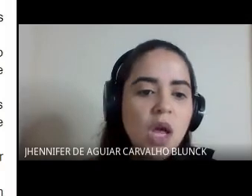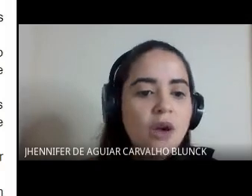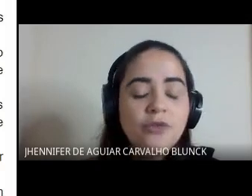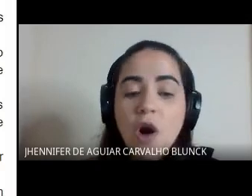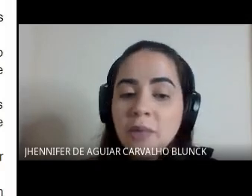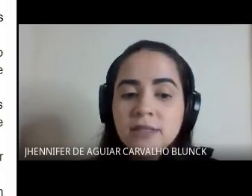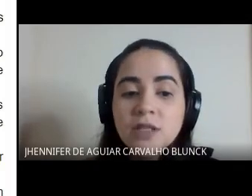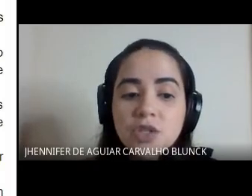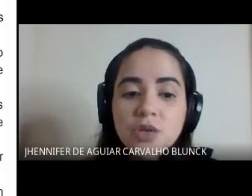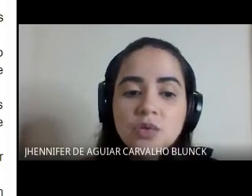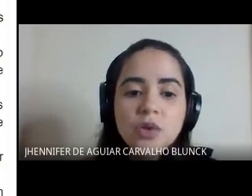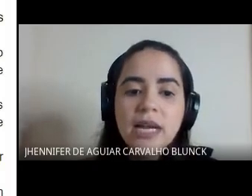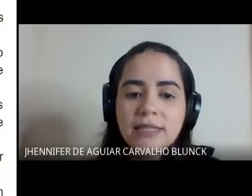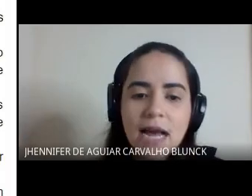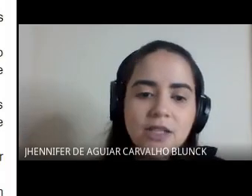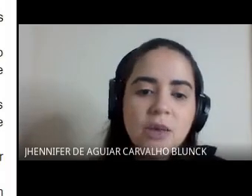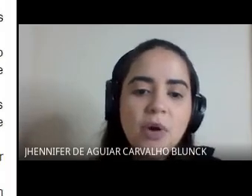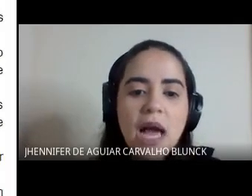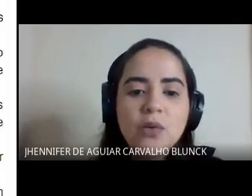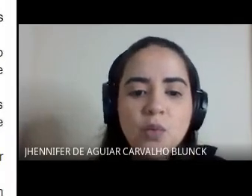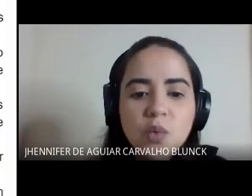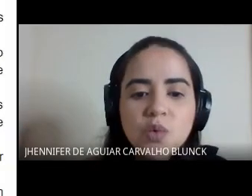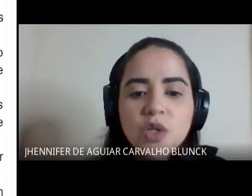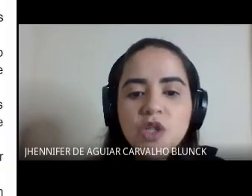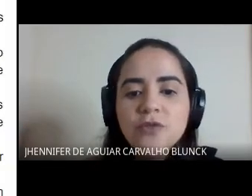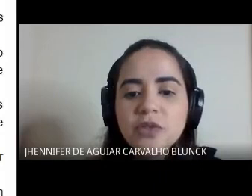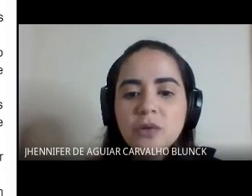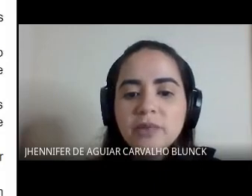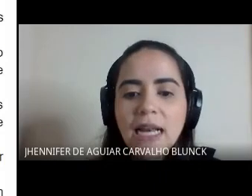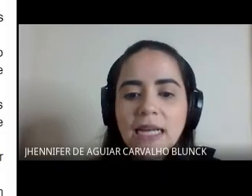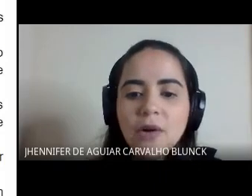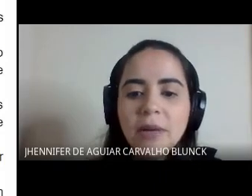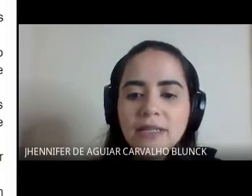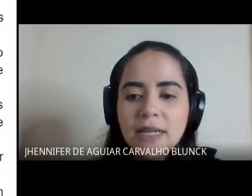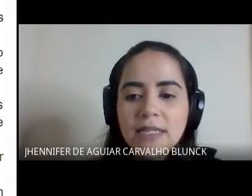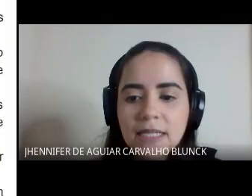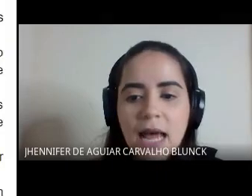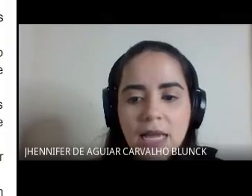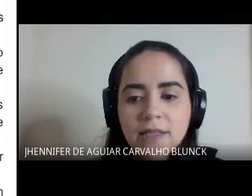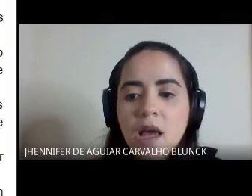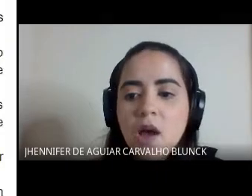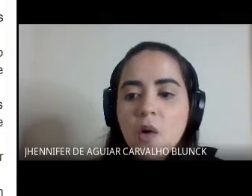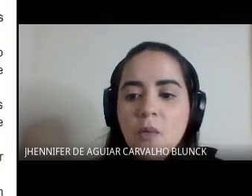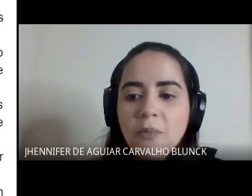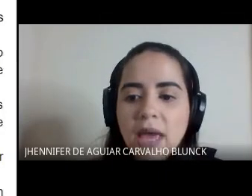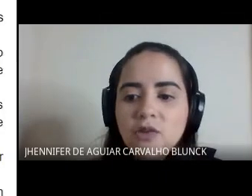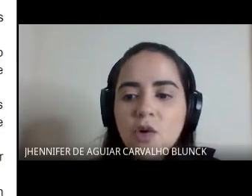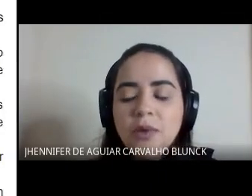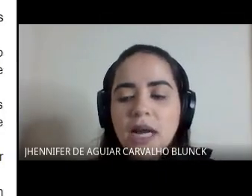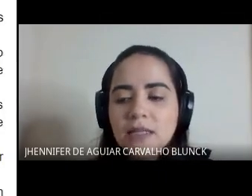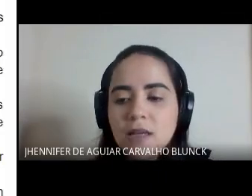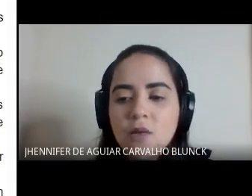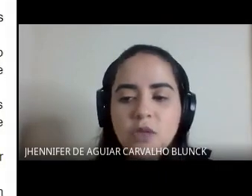públicos, formas institucionalizadas de apoiar o uso e difusão da língua brasileira de sinais como meio